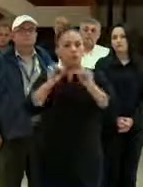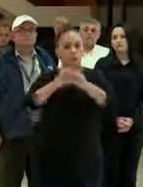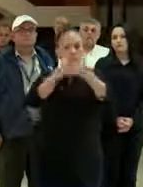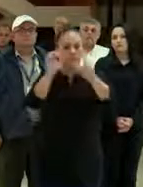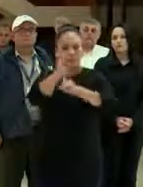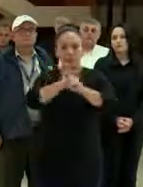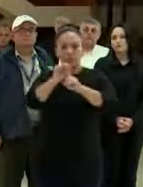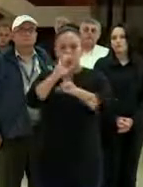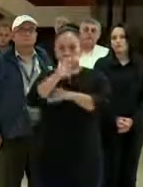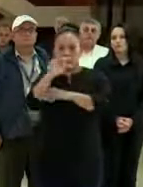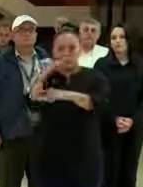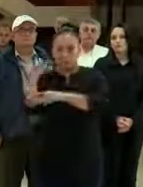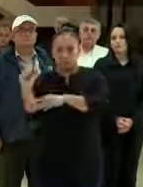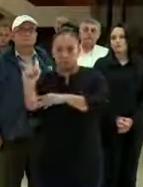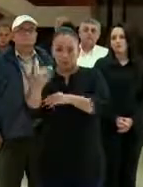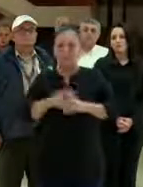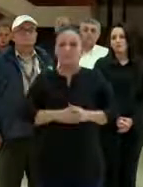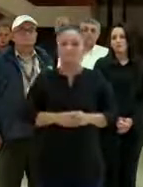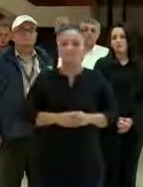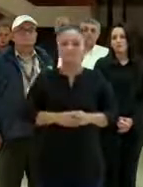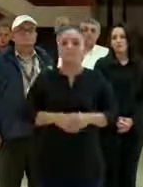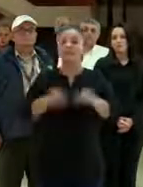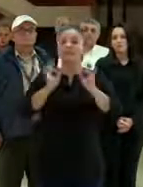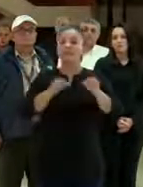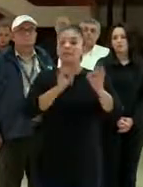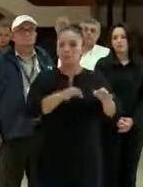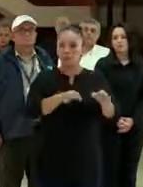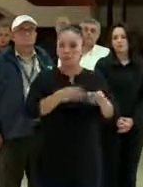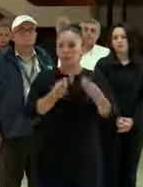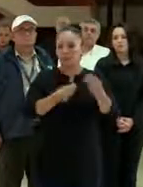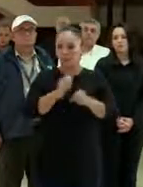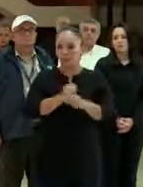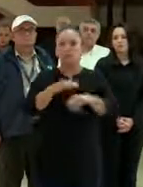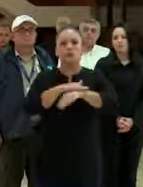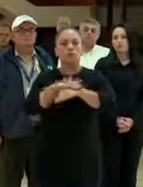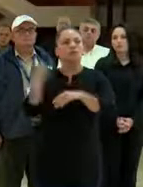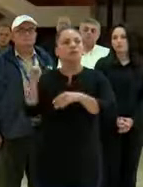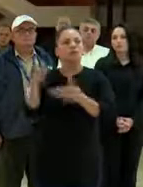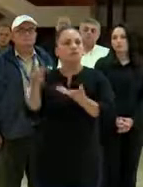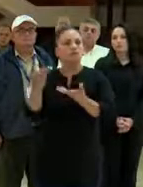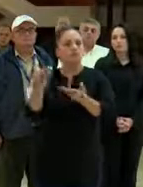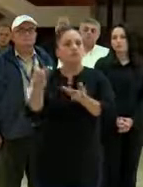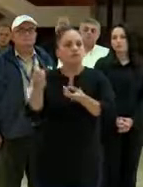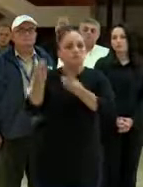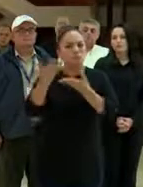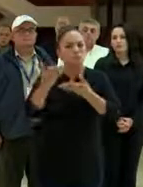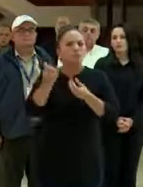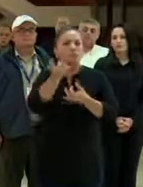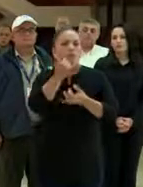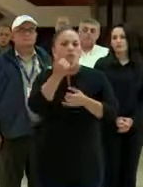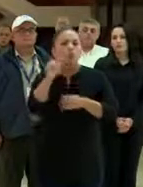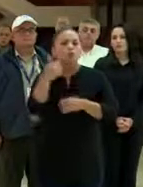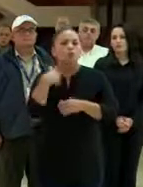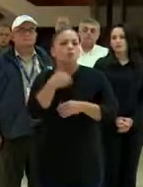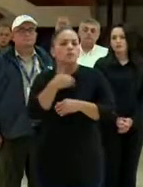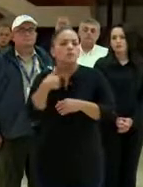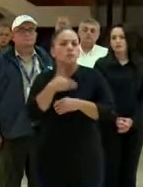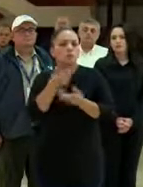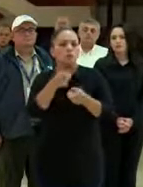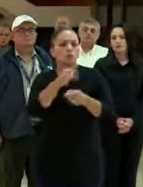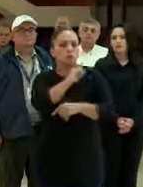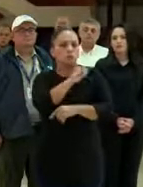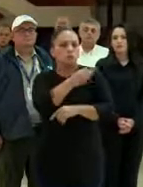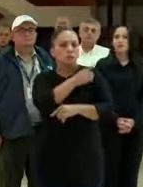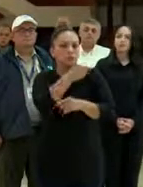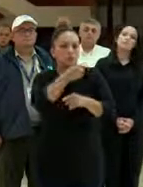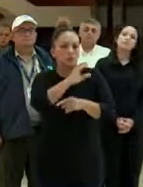de la Caja Costarricense del Seguro Social y las decisiones que se han tomado. Si nos puede confirmar qué va a pasar con los otros miembros de la Junta que asigna el